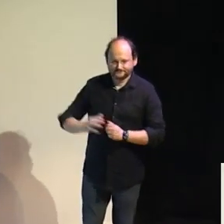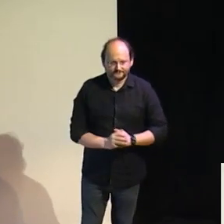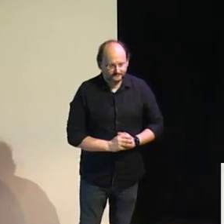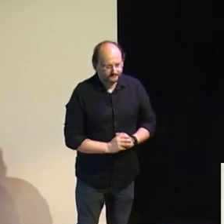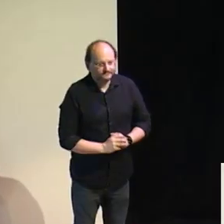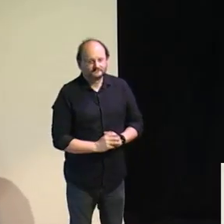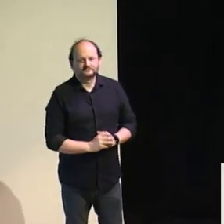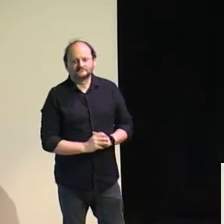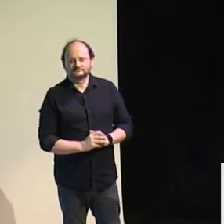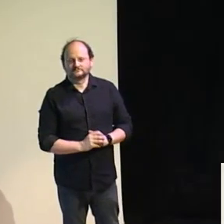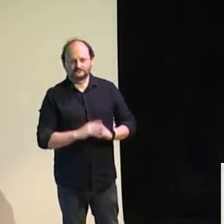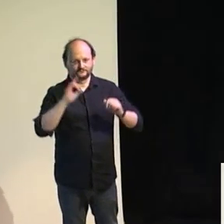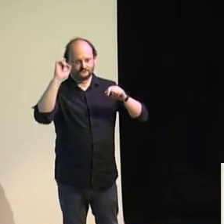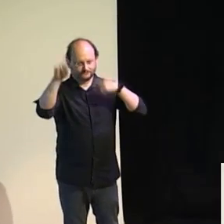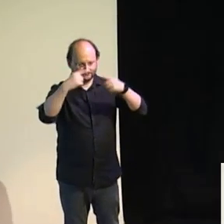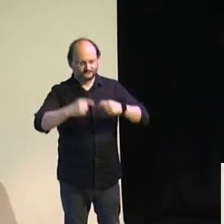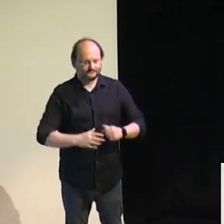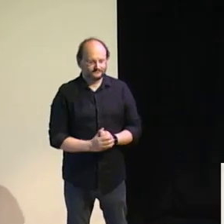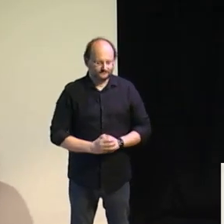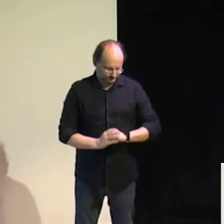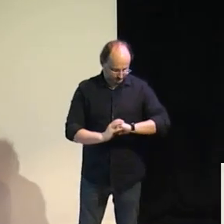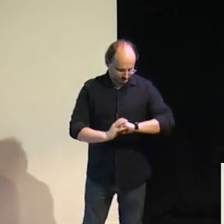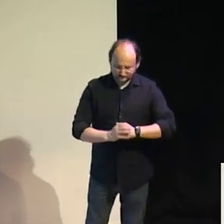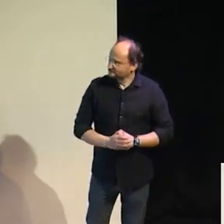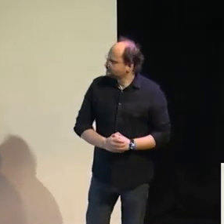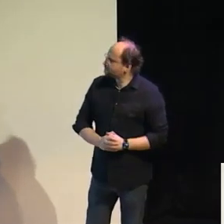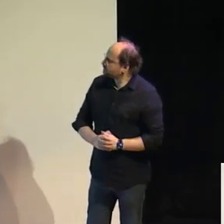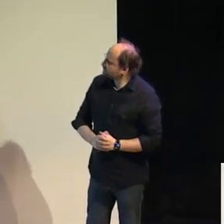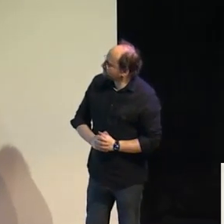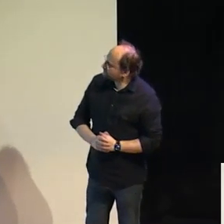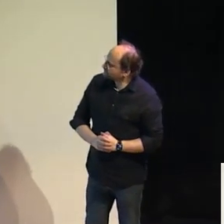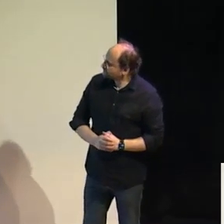Donc on voit là l'origine du signe de vieux en langue des signes.